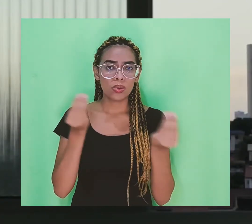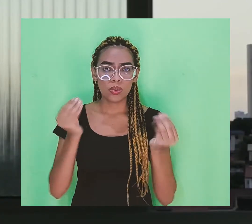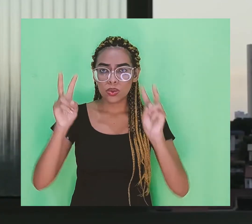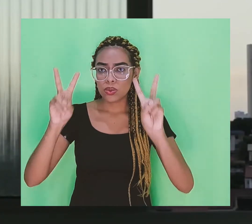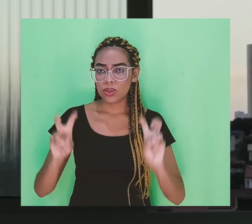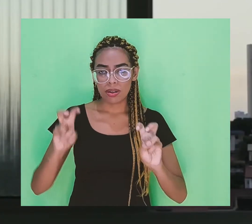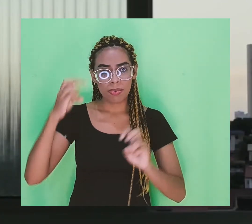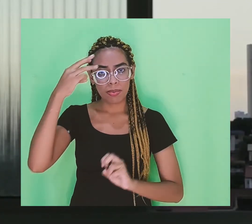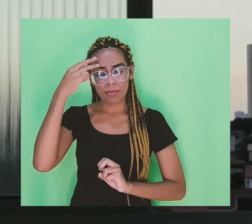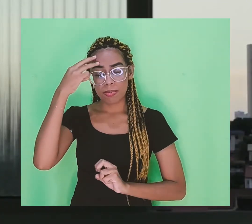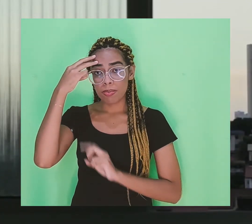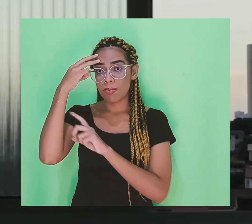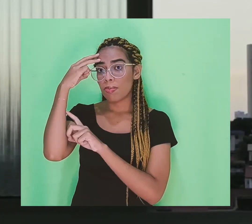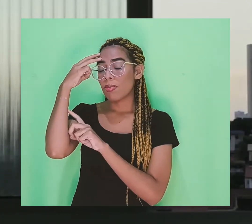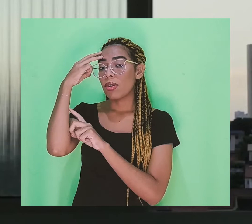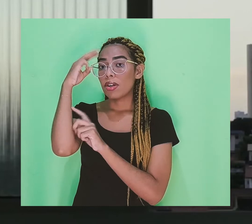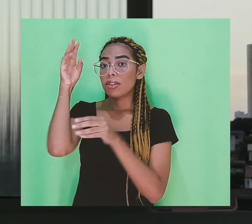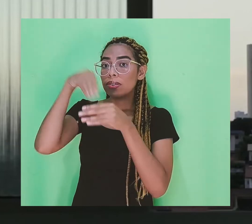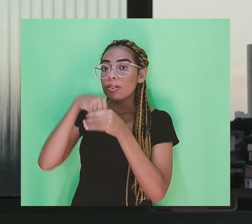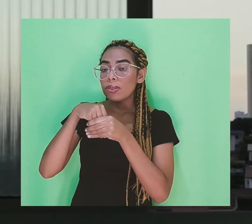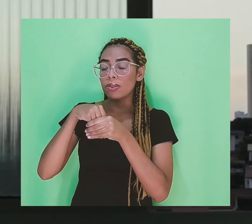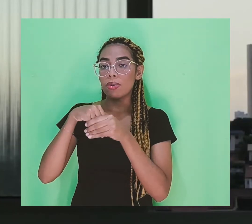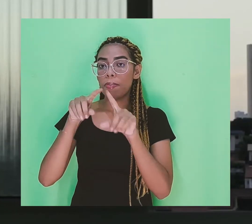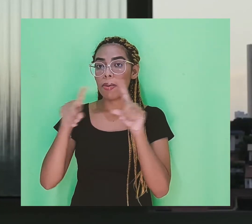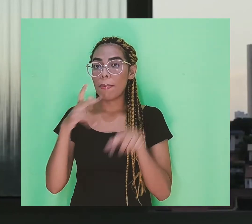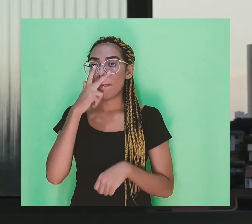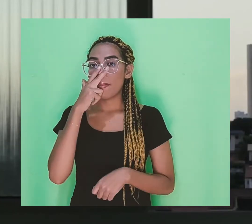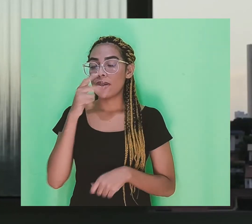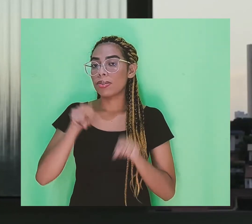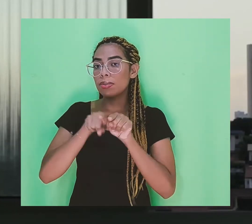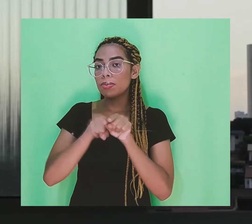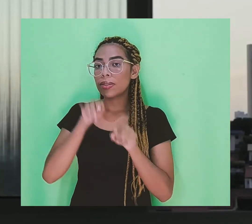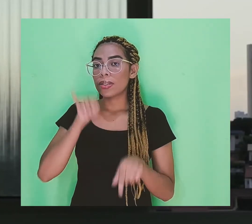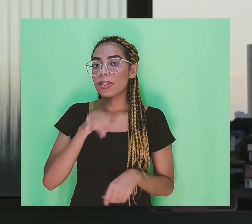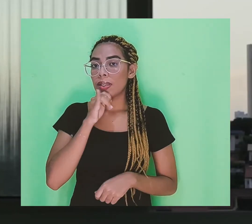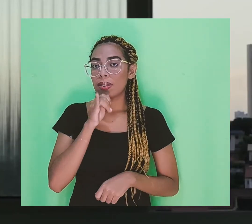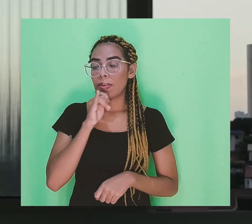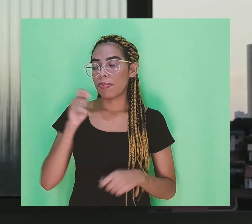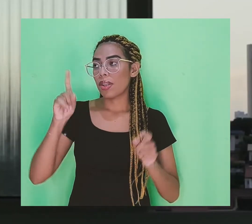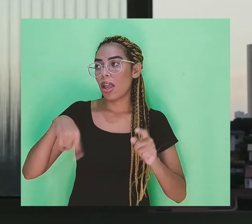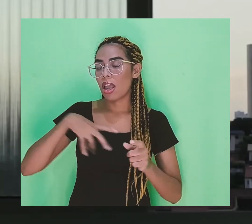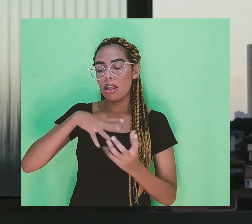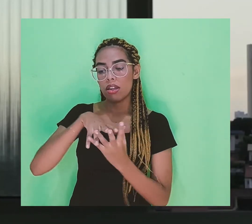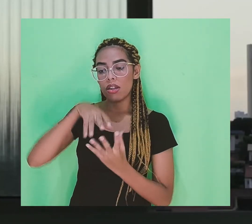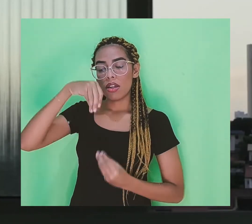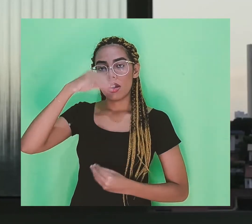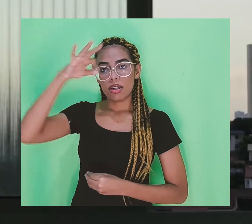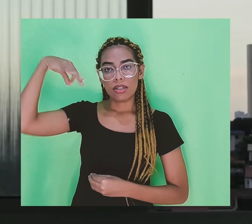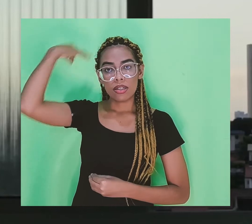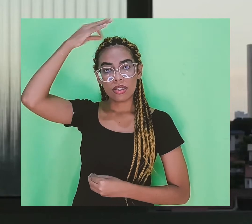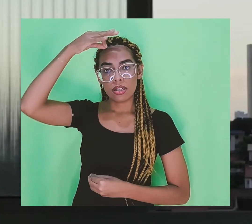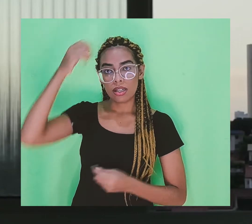assim, mas ao exatamente. mesmo tempo é uma coisa também muito assim, espiritual mesmo, sabe, de como você faz, né? E as maneiras de